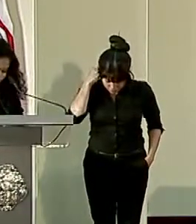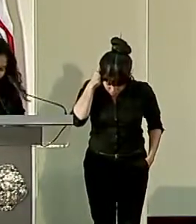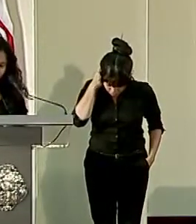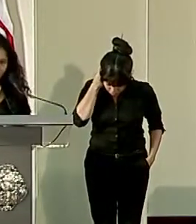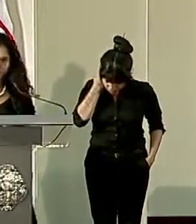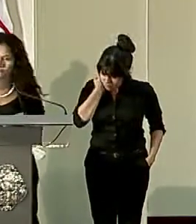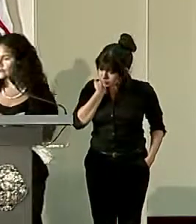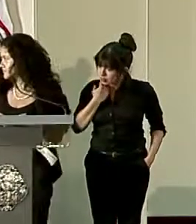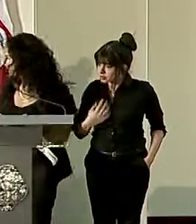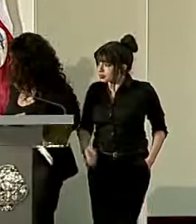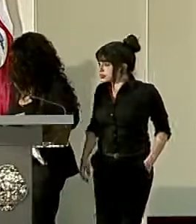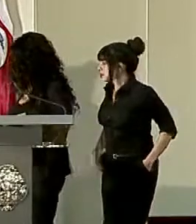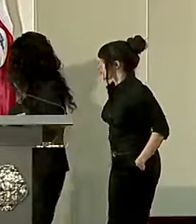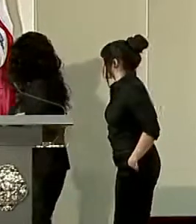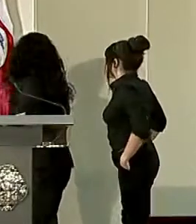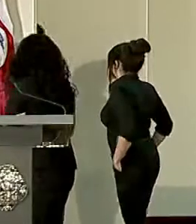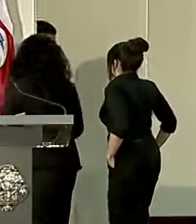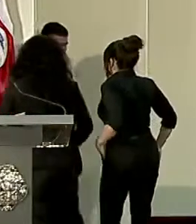¿Dónde está el otro micrófono?